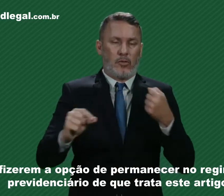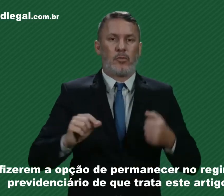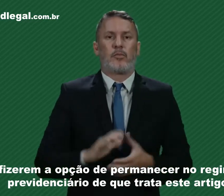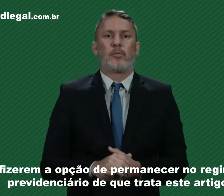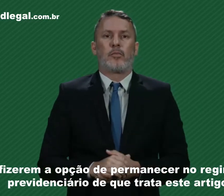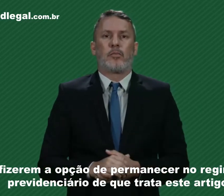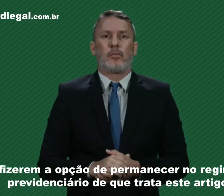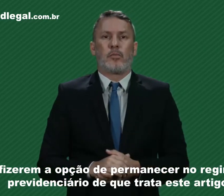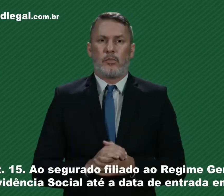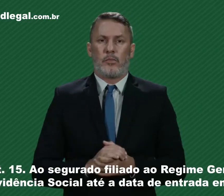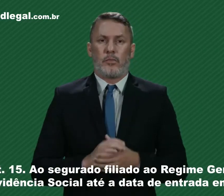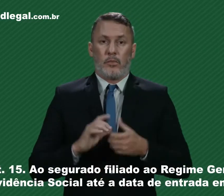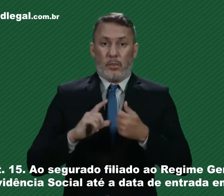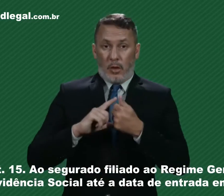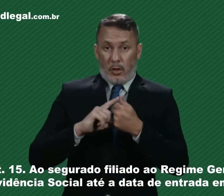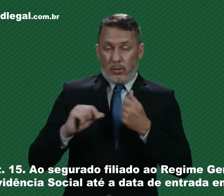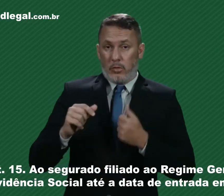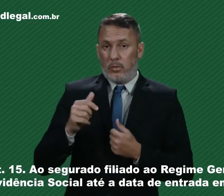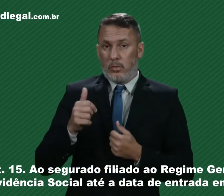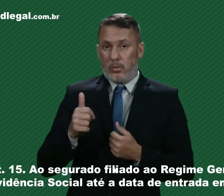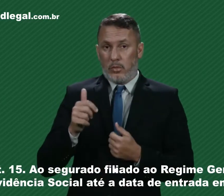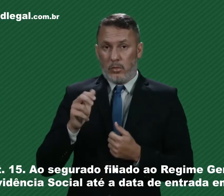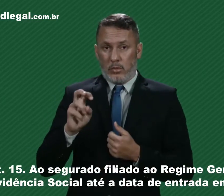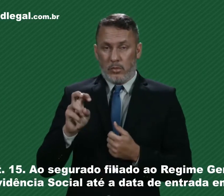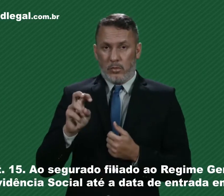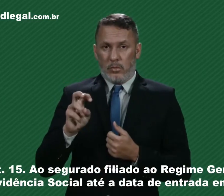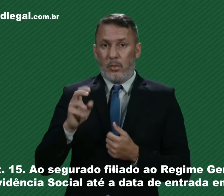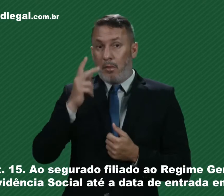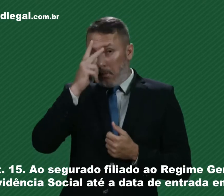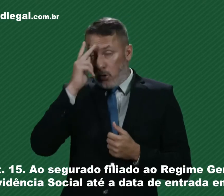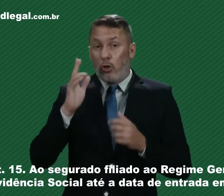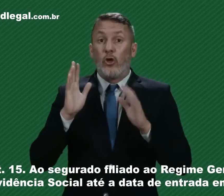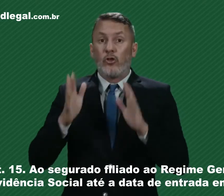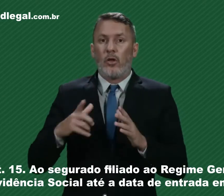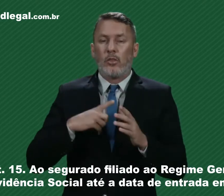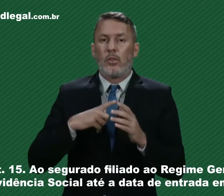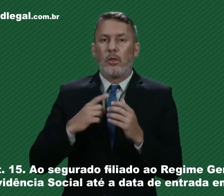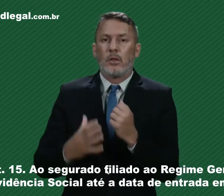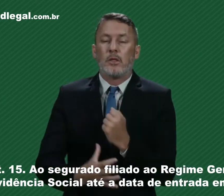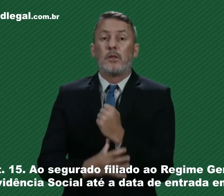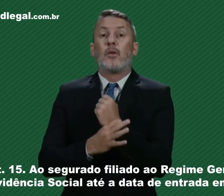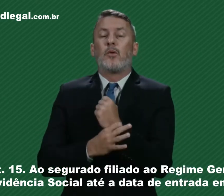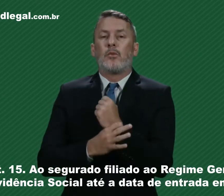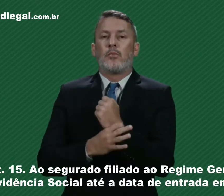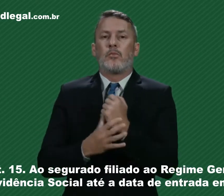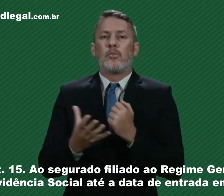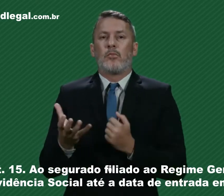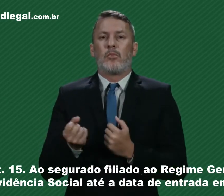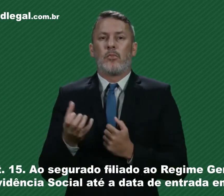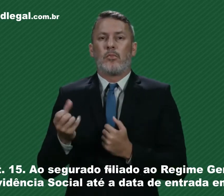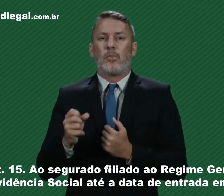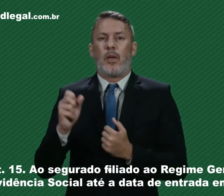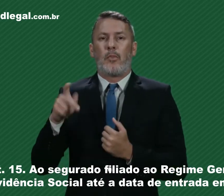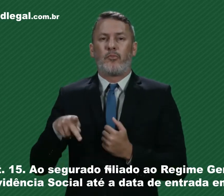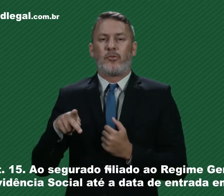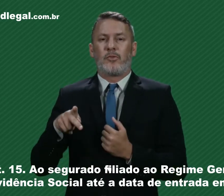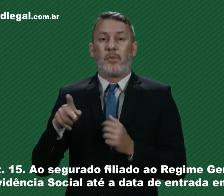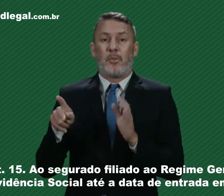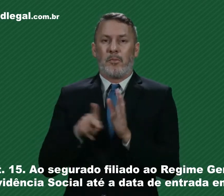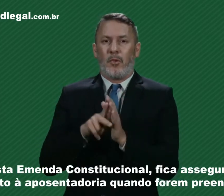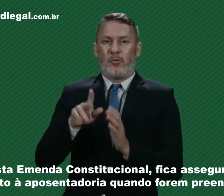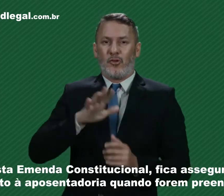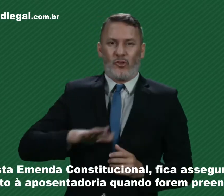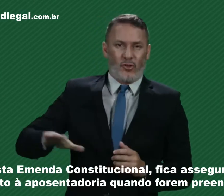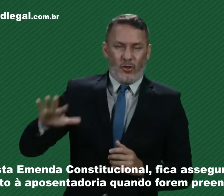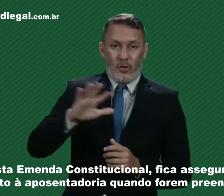artigo. Artigo 15º. Ao segurado filiado ao regime geral da Previdência Social até a data de entrada